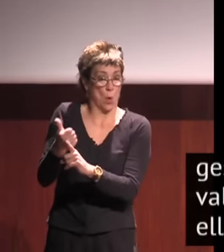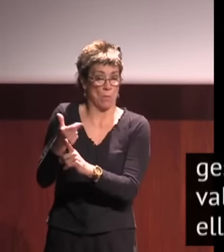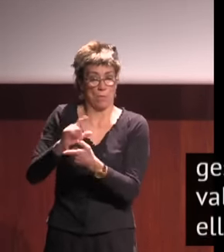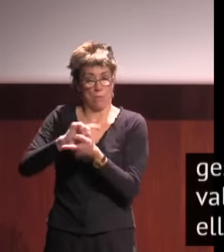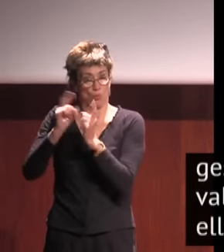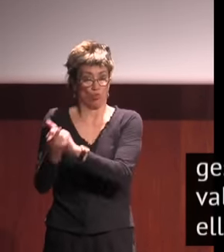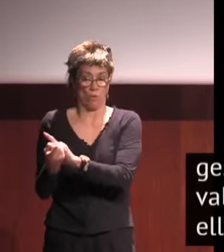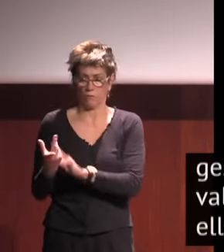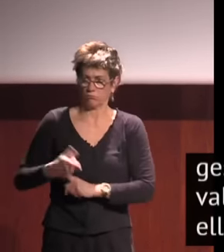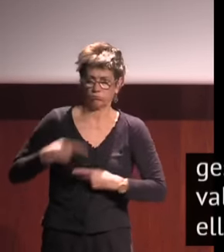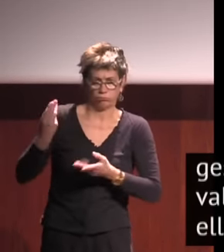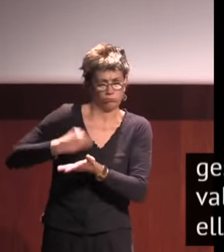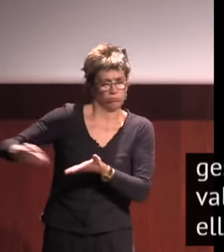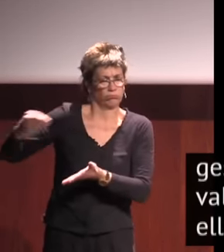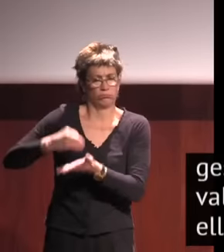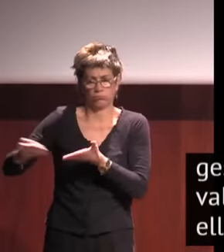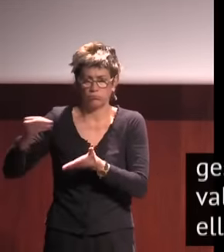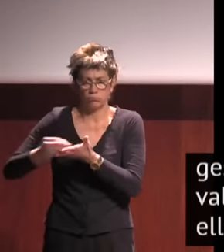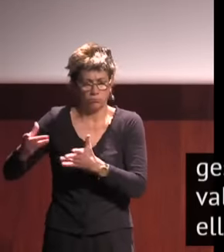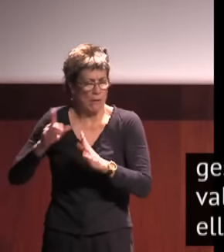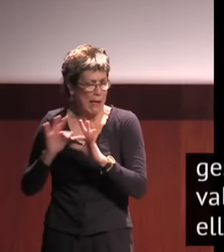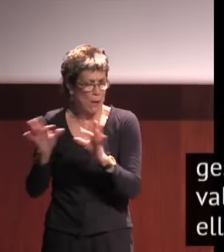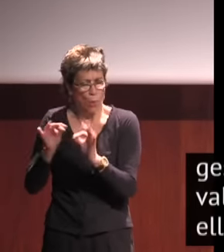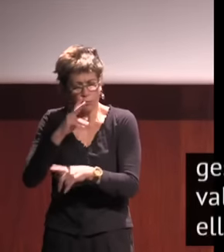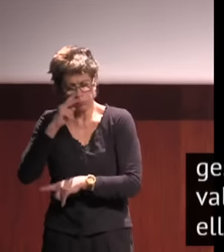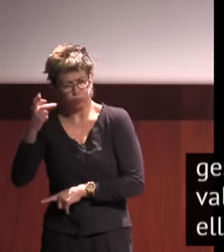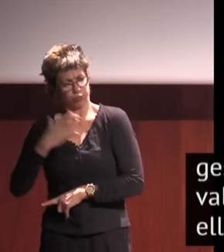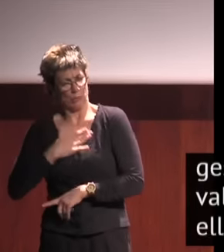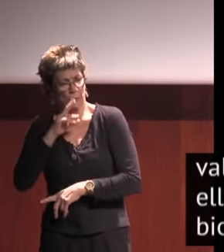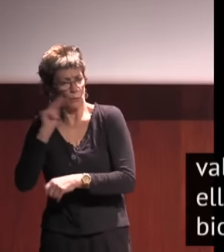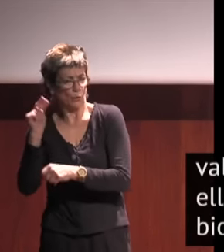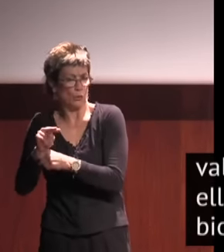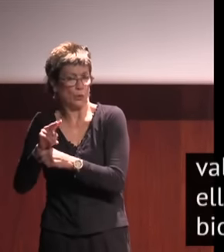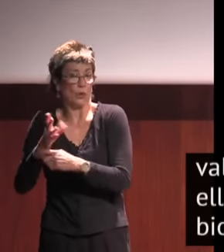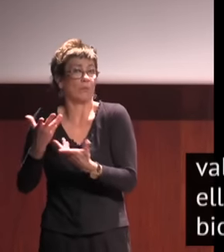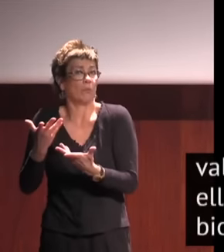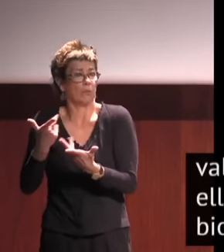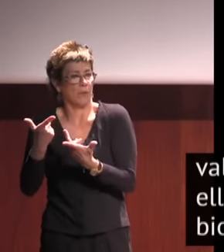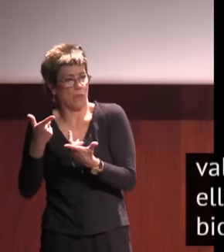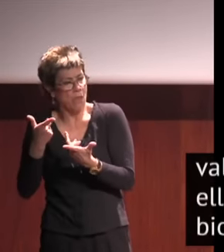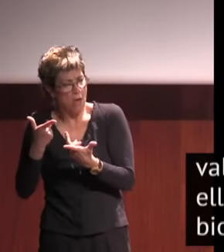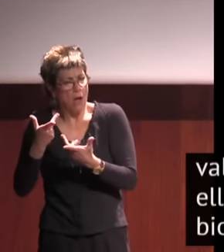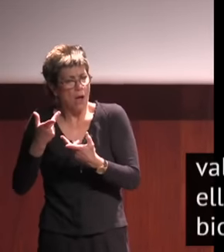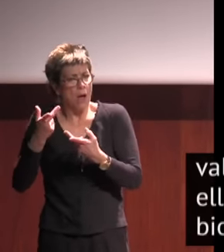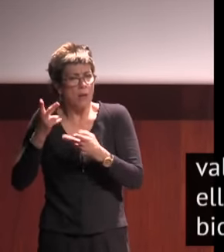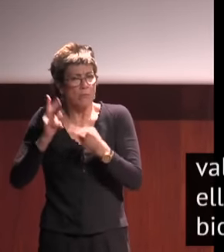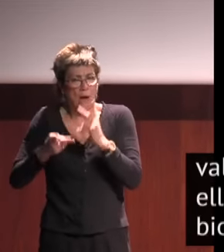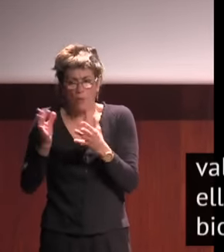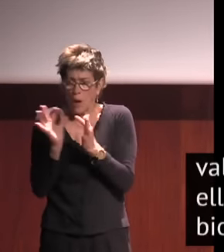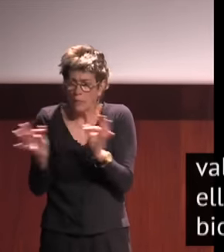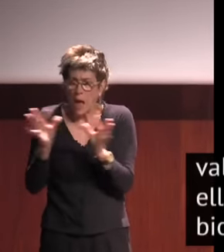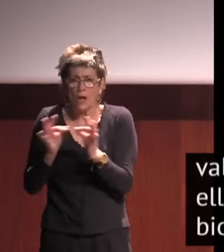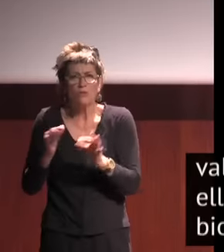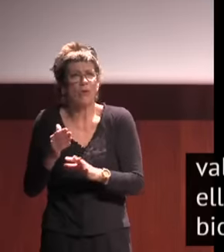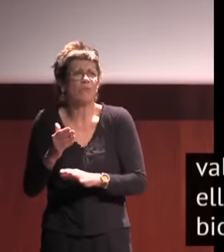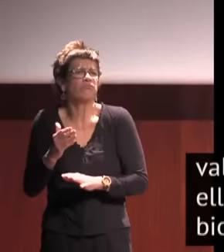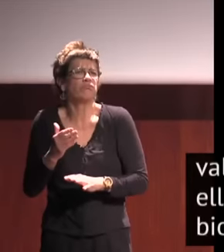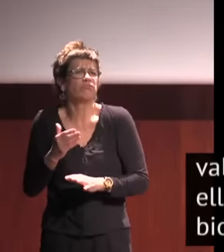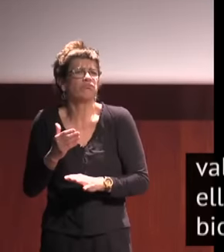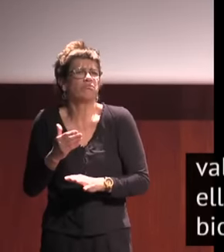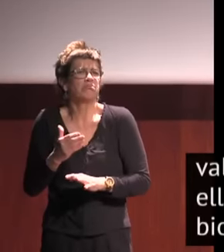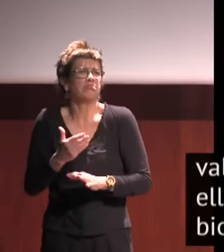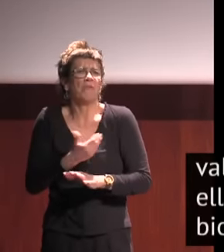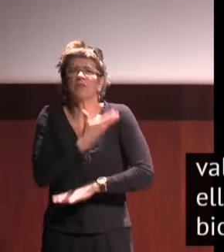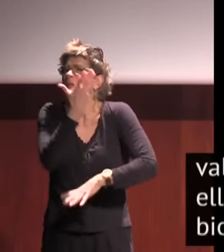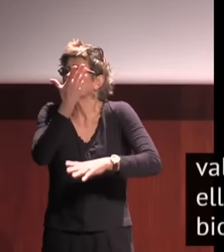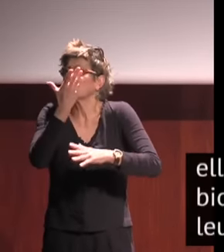des biographes rompus à l'exercice de raconter leur point de vue sur leur histoire au risque de pousser loin une narrativité victimaire ou